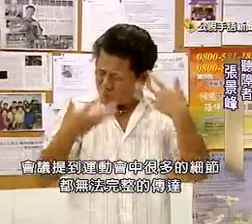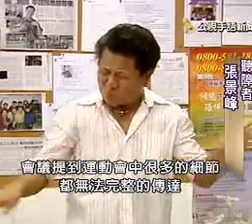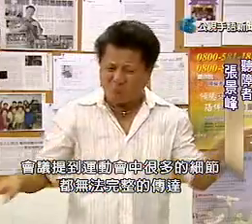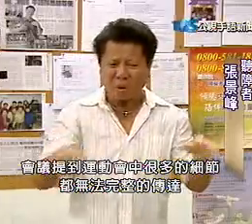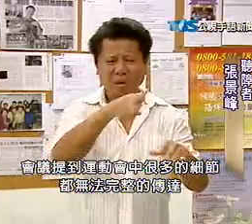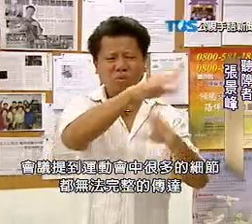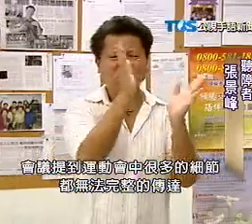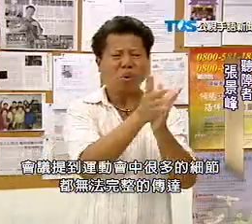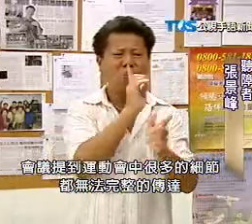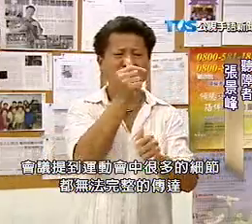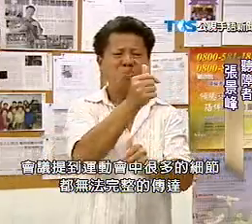传达。